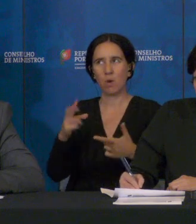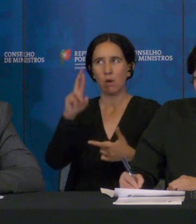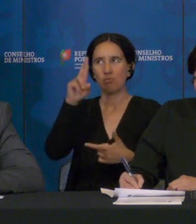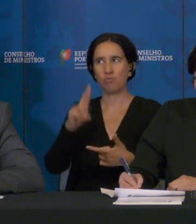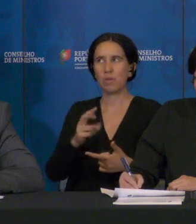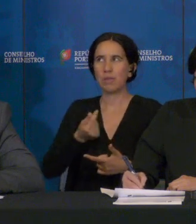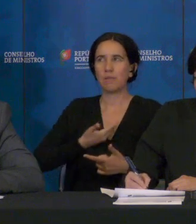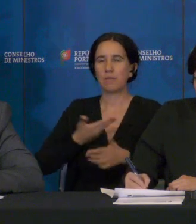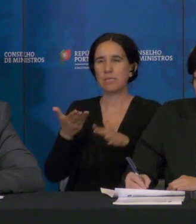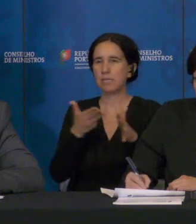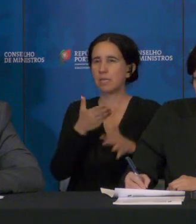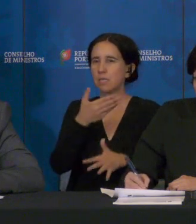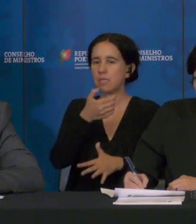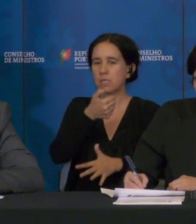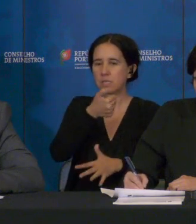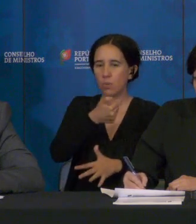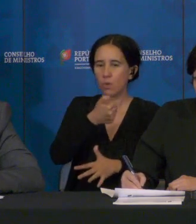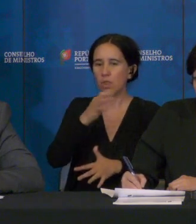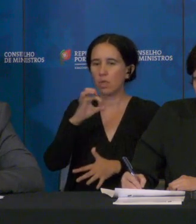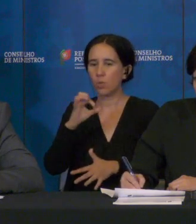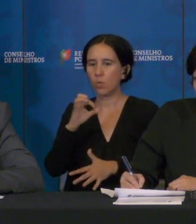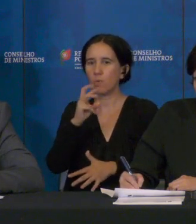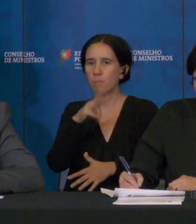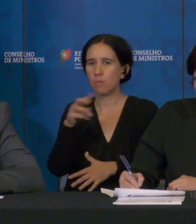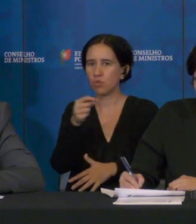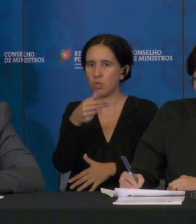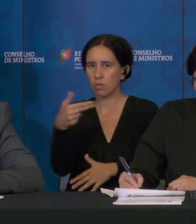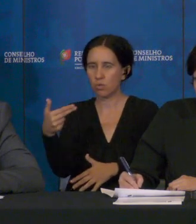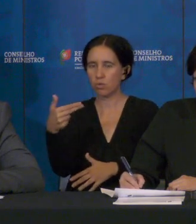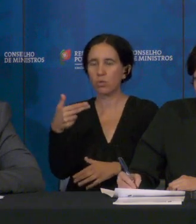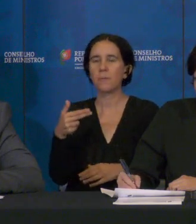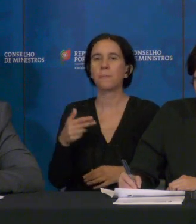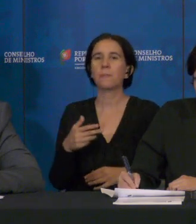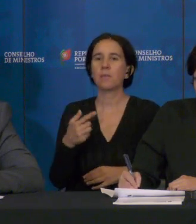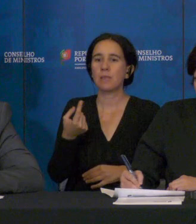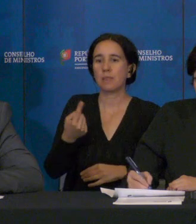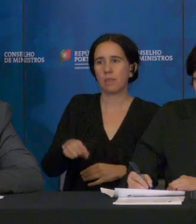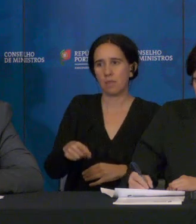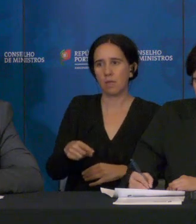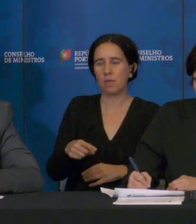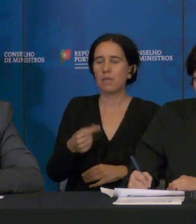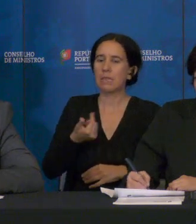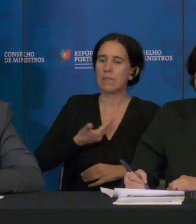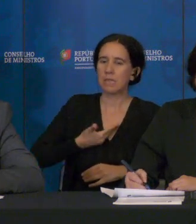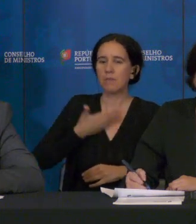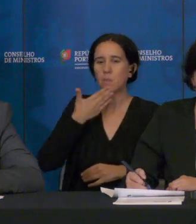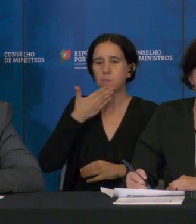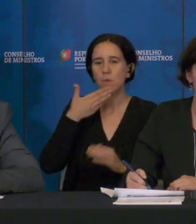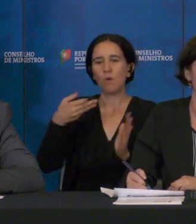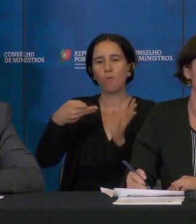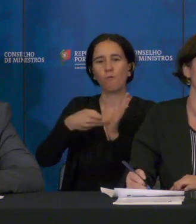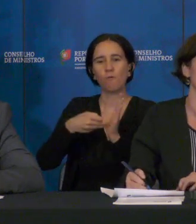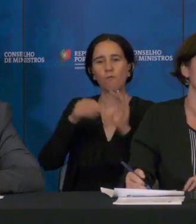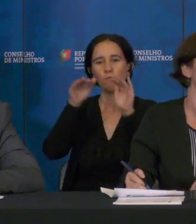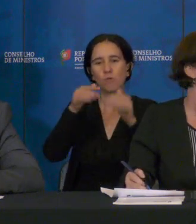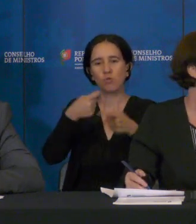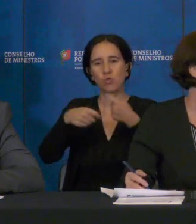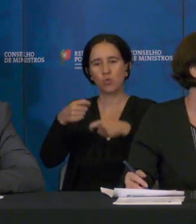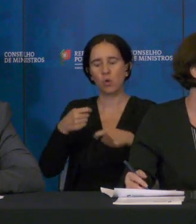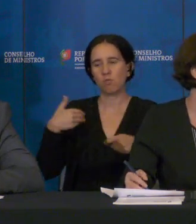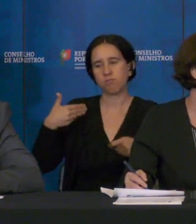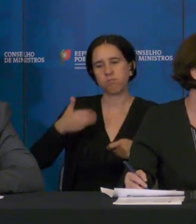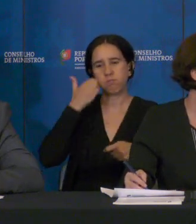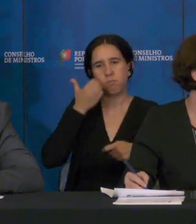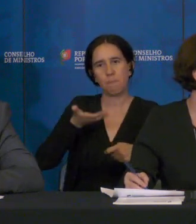em dívida é de cerca de 58 milhões de euros, e tem alguma dívida a fornecedores que se agravou nestes últimos